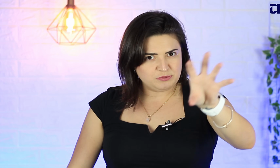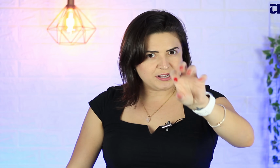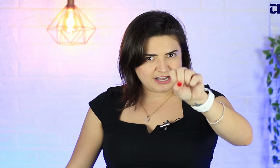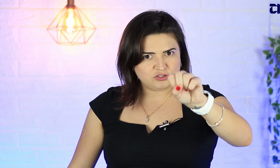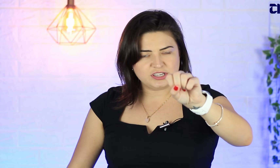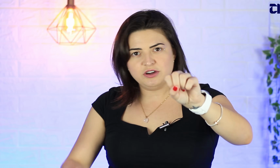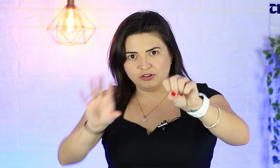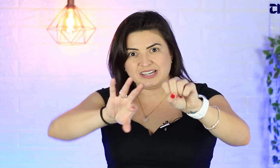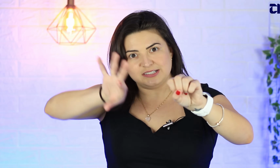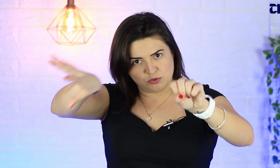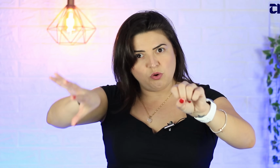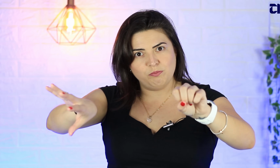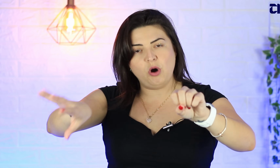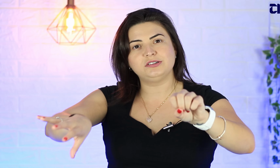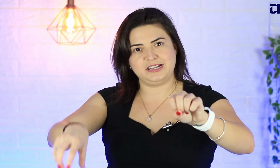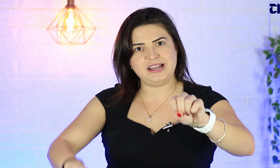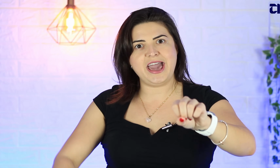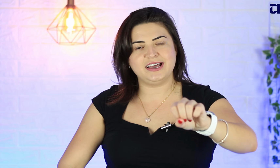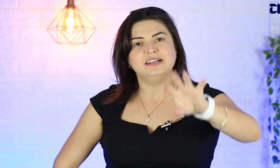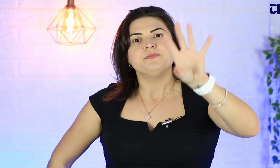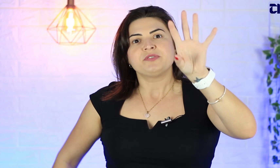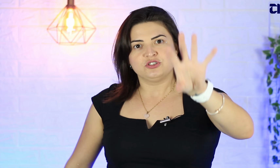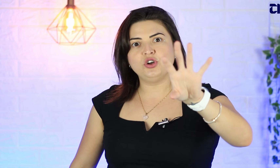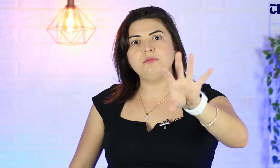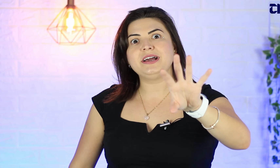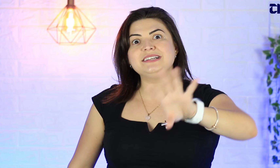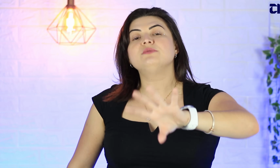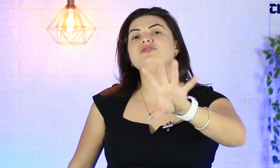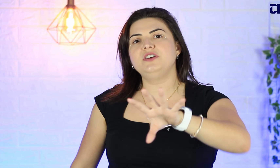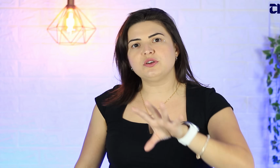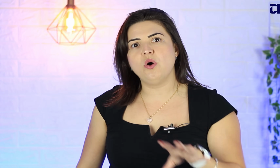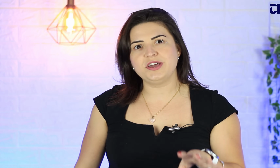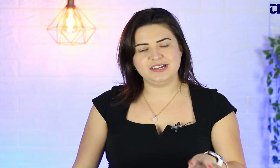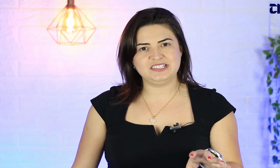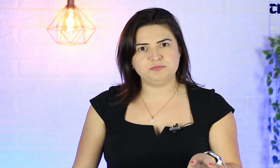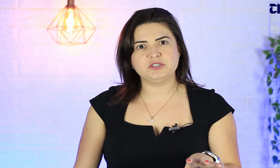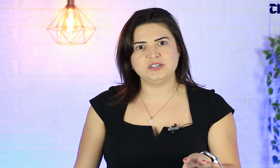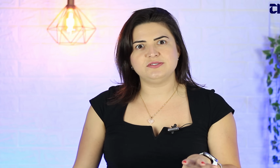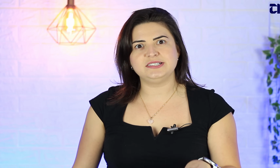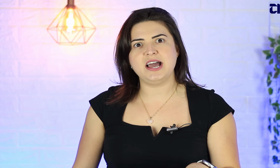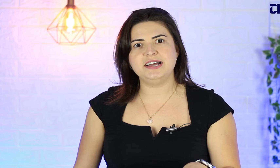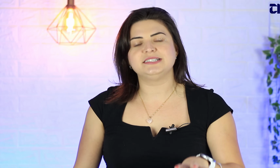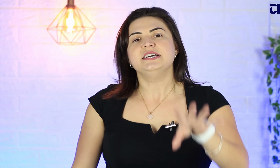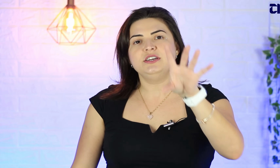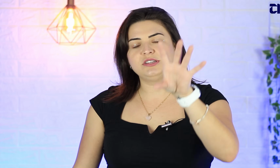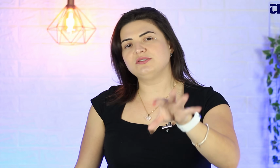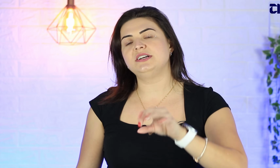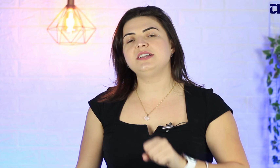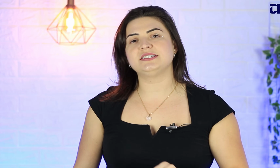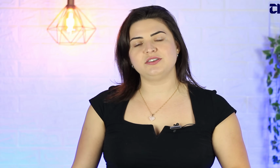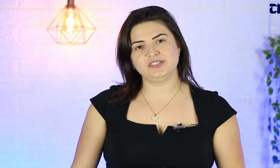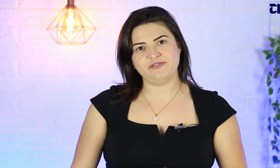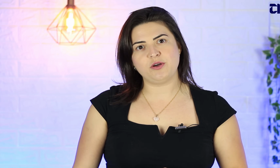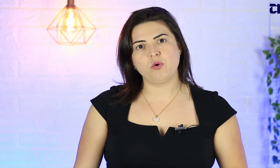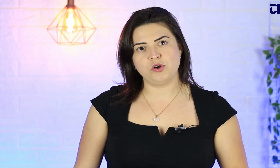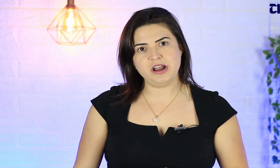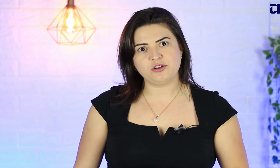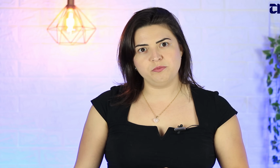que eu explicar isso aqui, eu vou trazer uma outra ideia sobre a questão de vergonha nas expressões faciais. E eu tenho certeza que você vai concordar